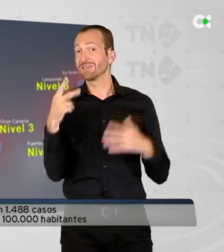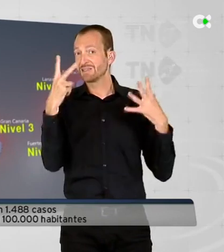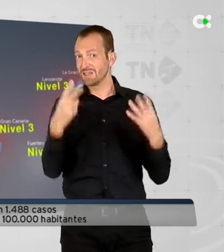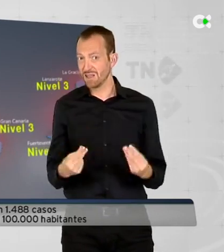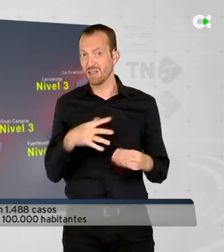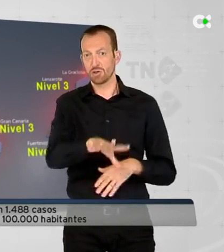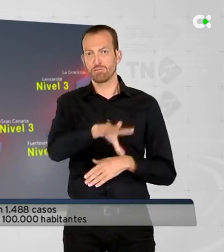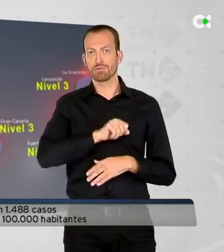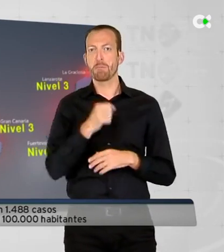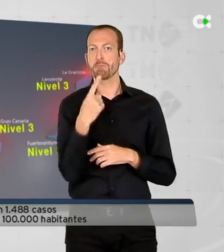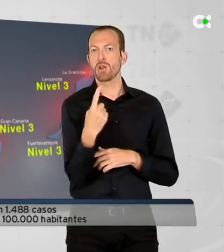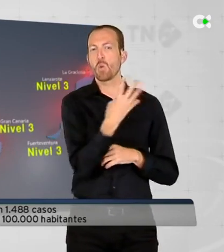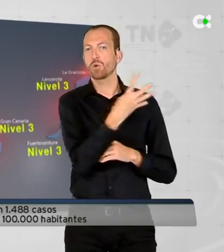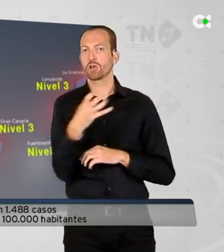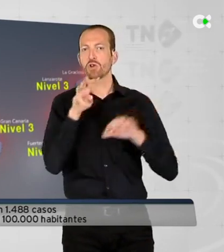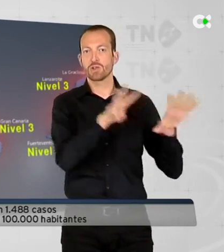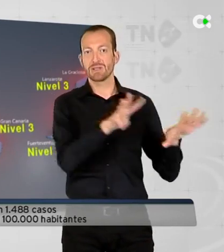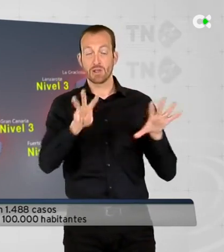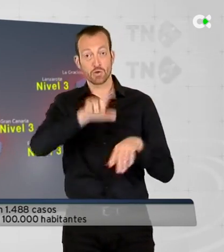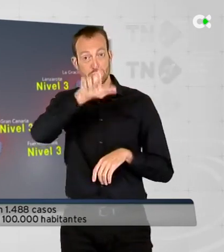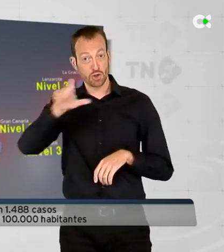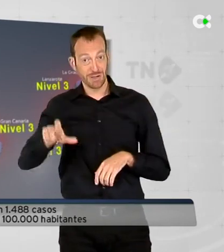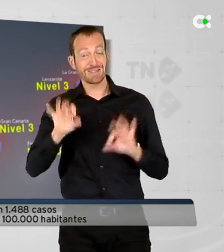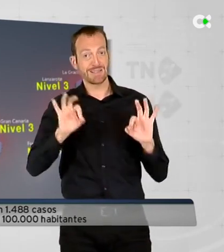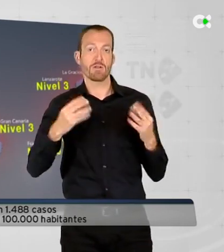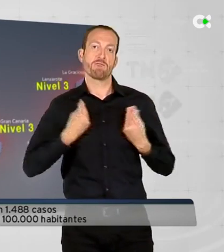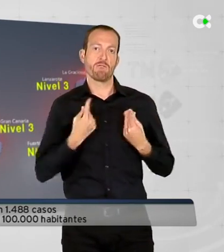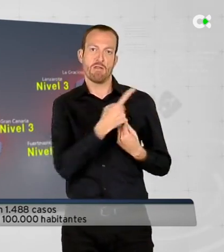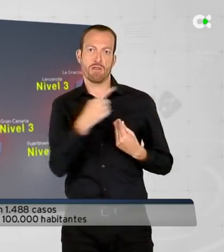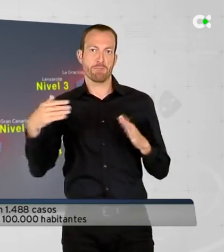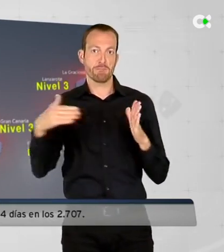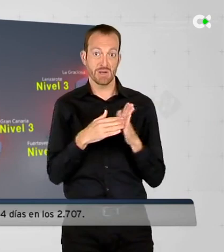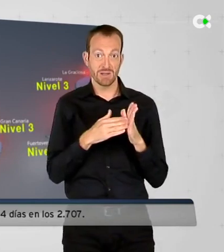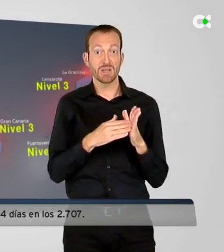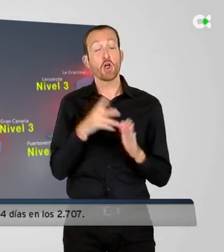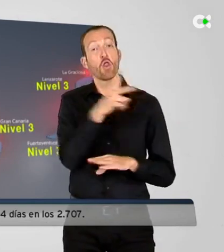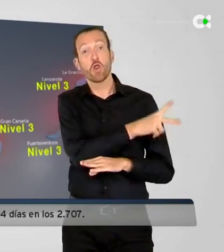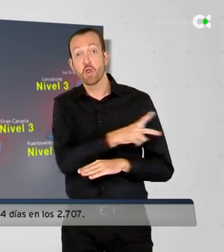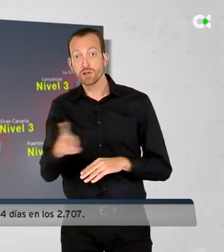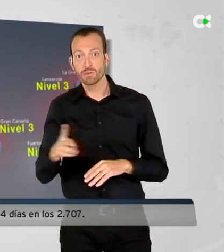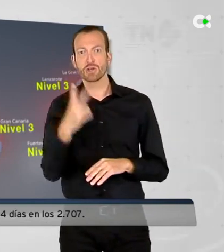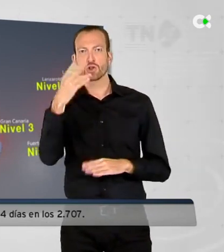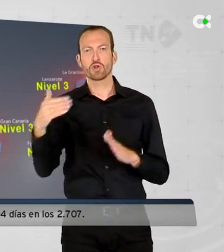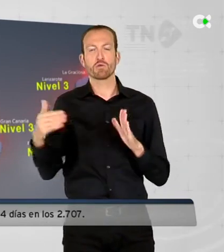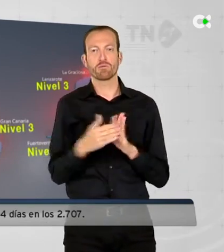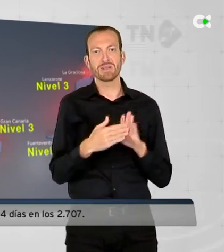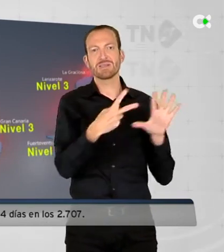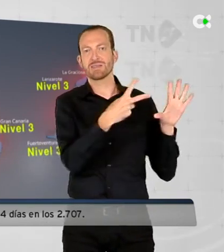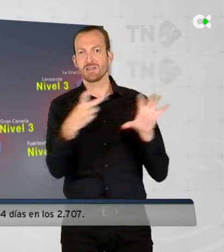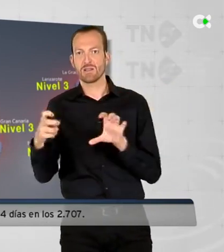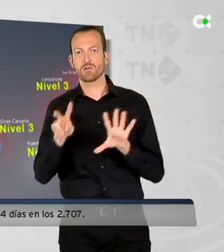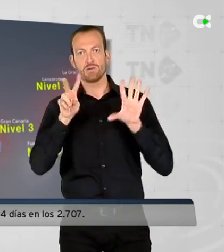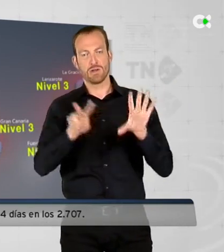1488 casos por cada 100.000 habitantes y a los 14 días en los 2